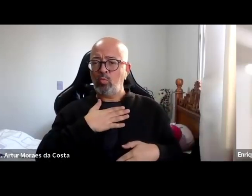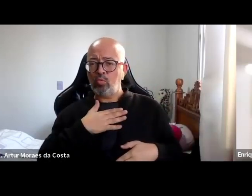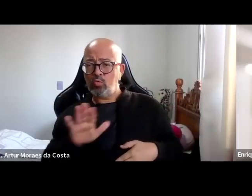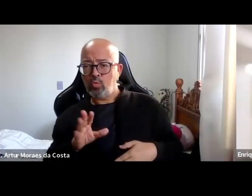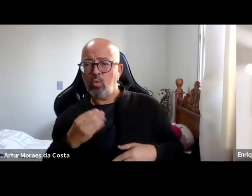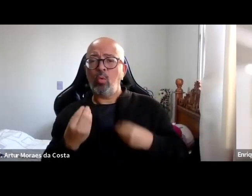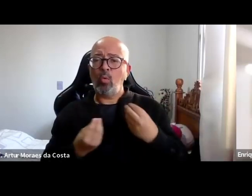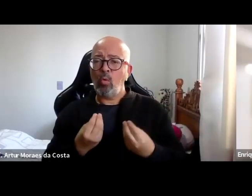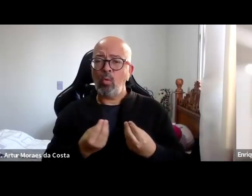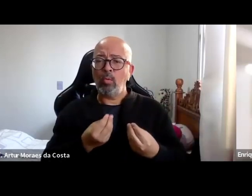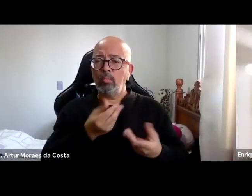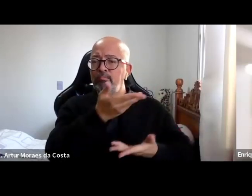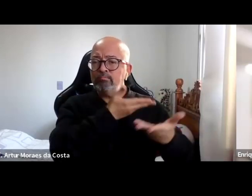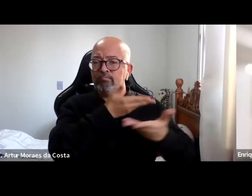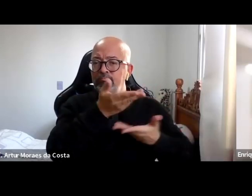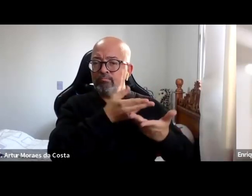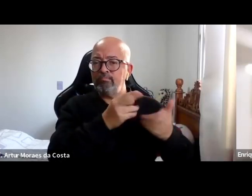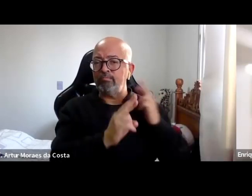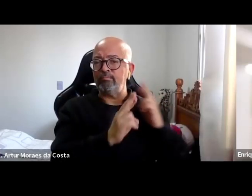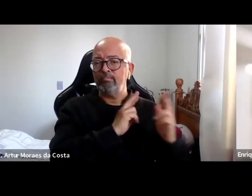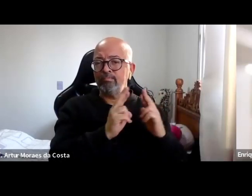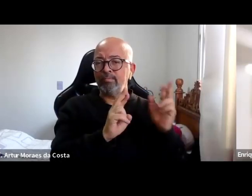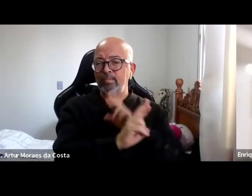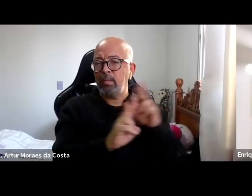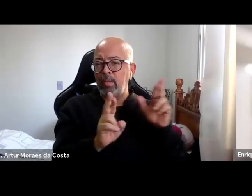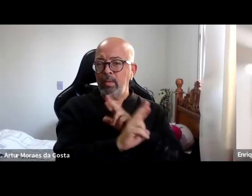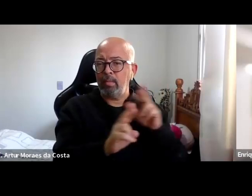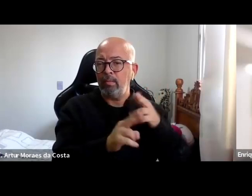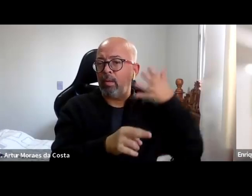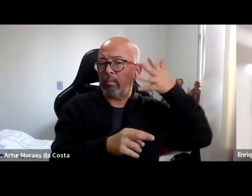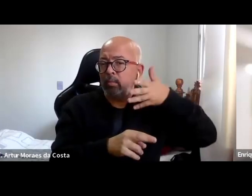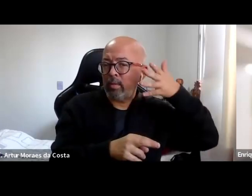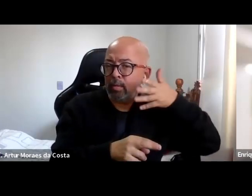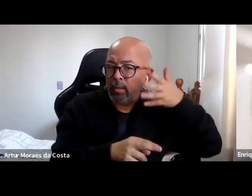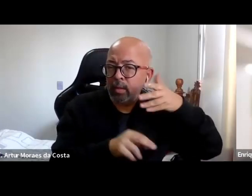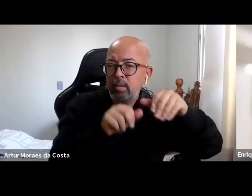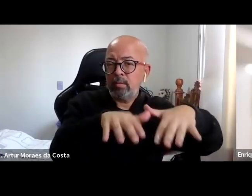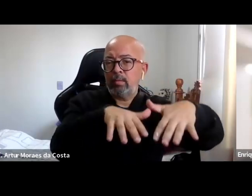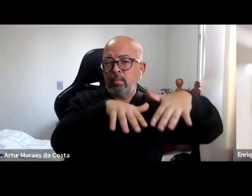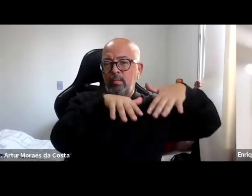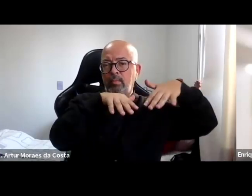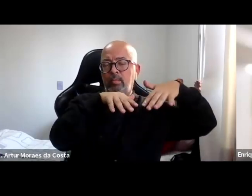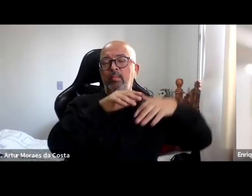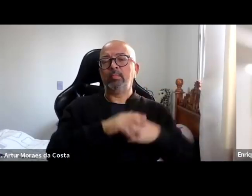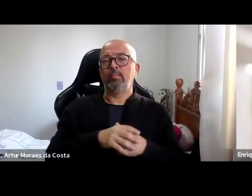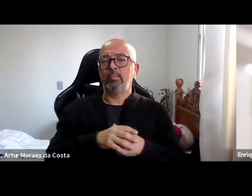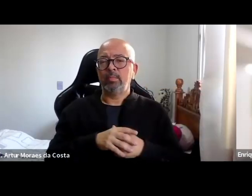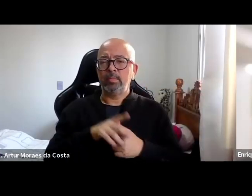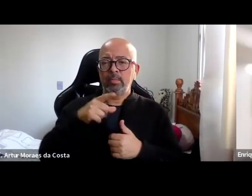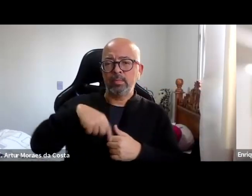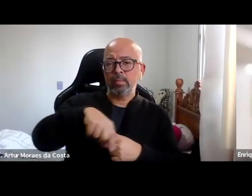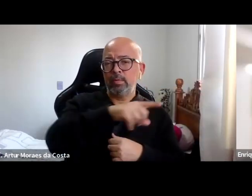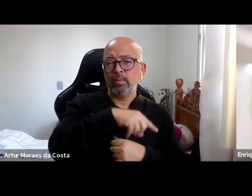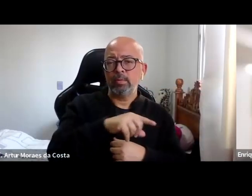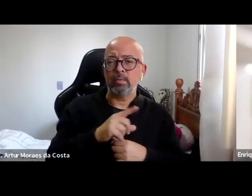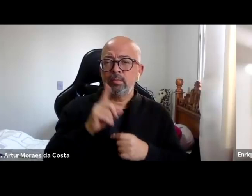diciendo cómo le llegó la información que la persona Sor siega dio miren en ese